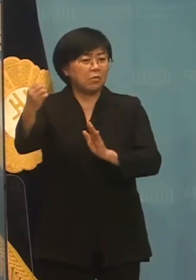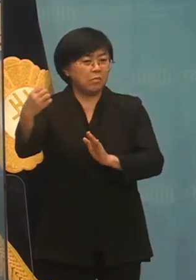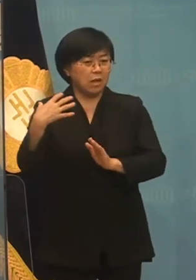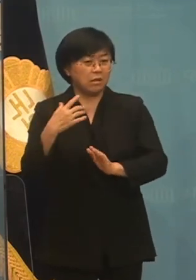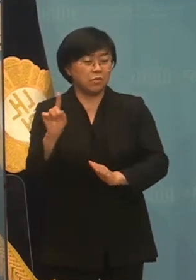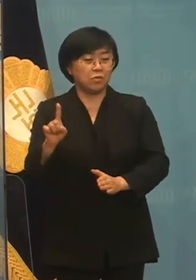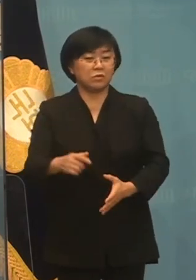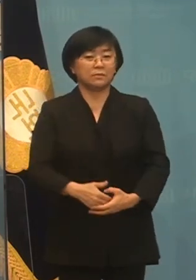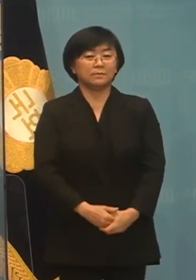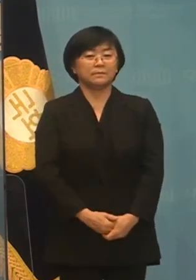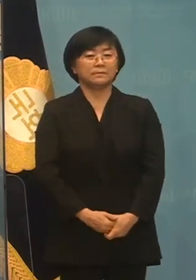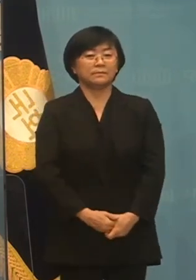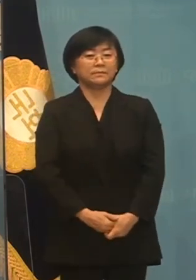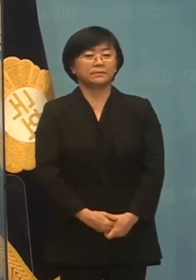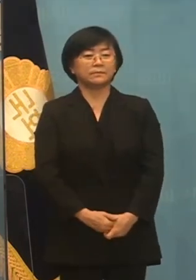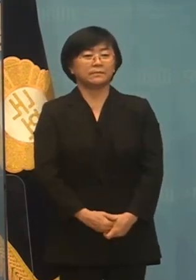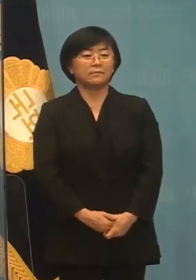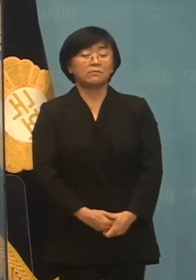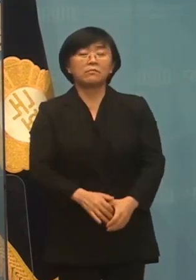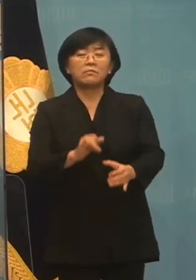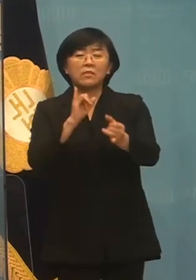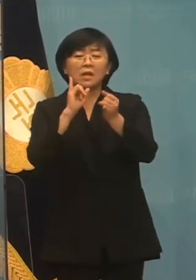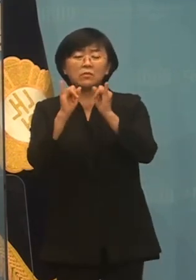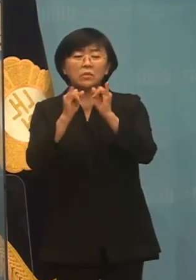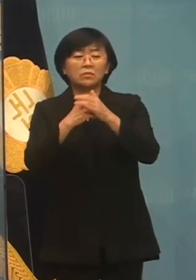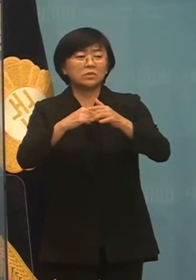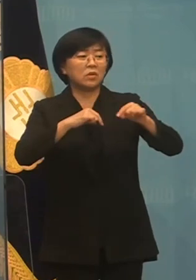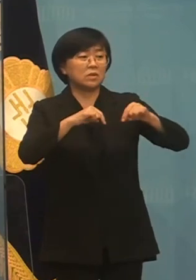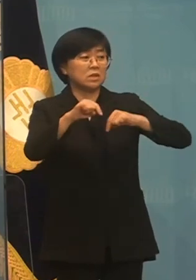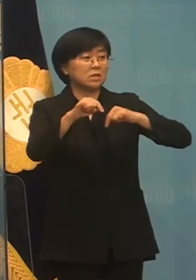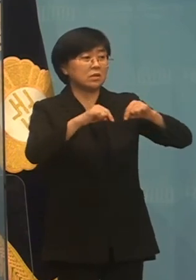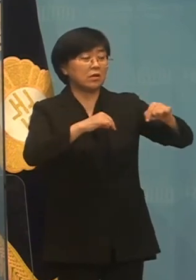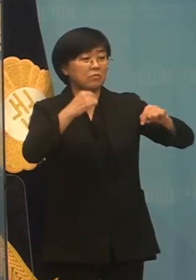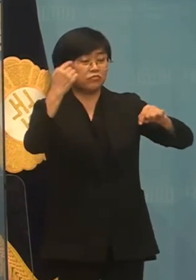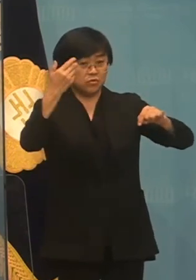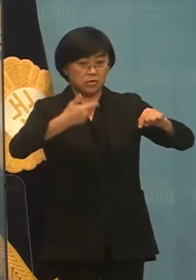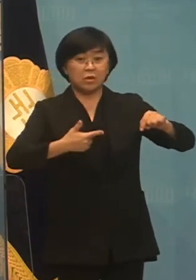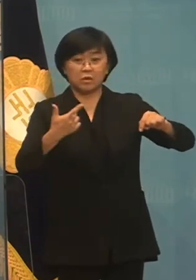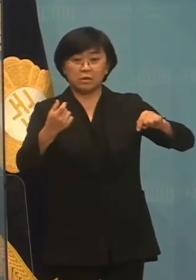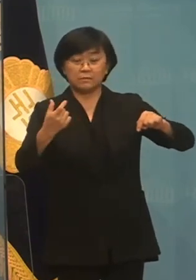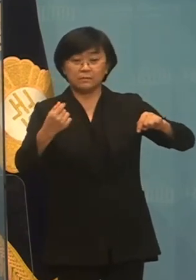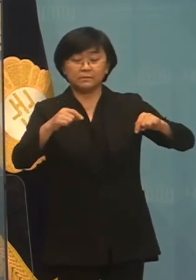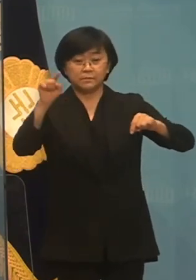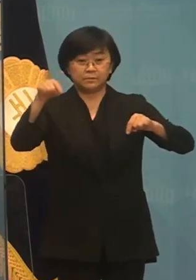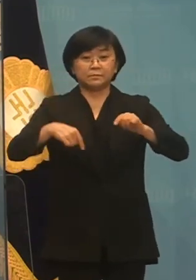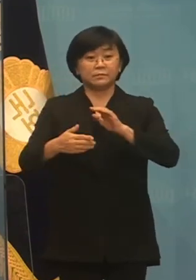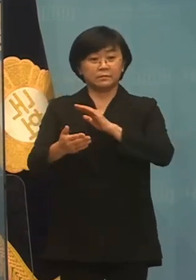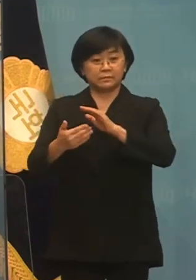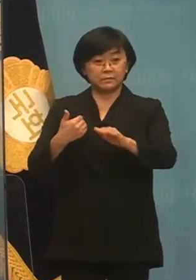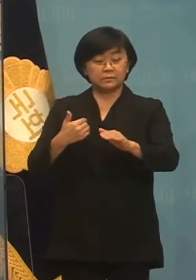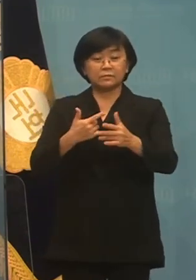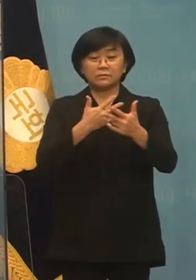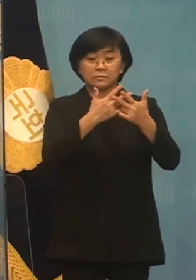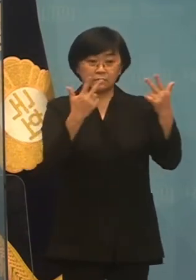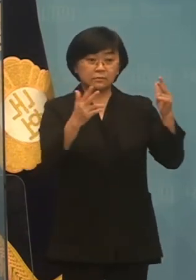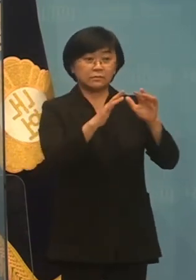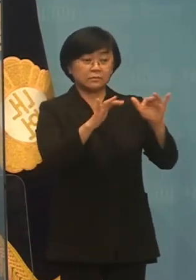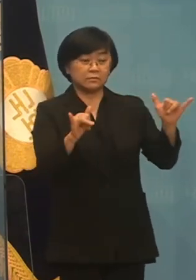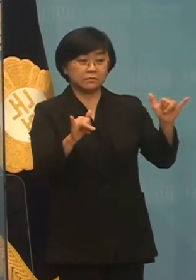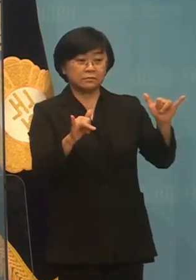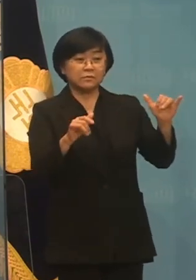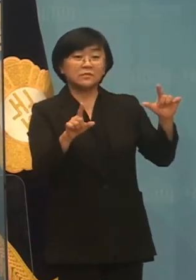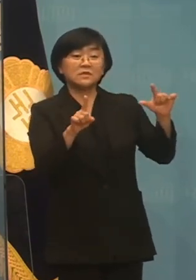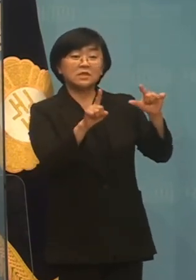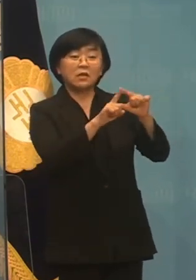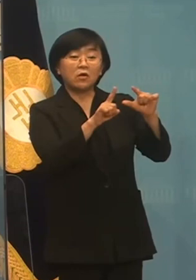제게 이야기해 주셨어요. 이 인터뷰를 하면 정치적인 것을 물을 것 같아서 오기 전에 이재명이라는